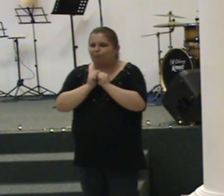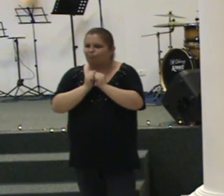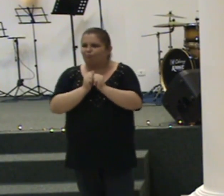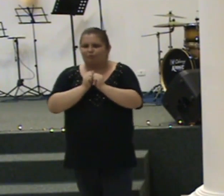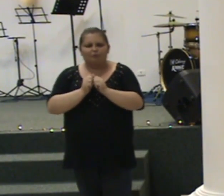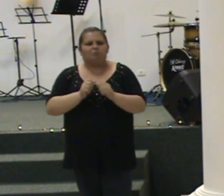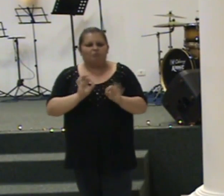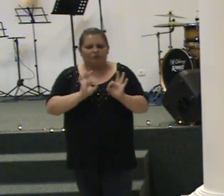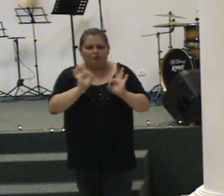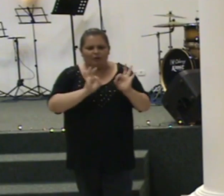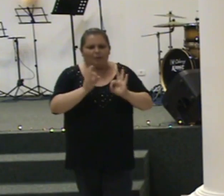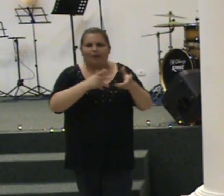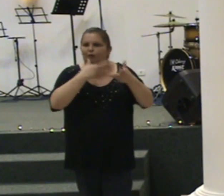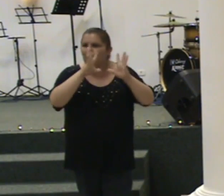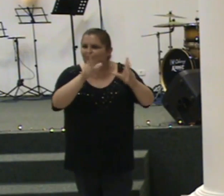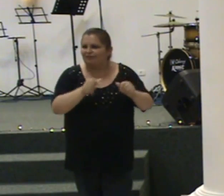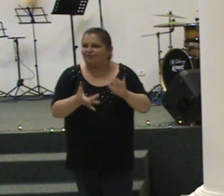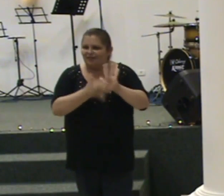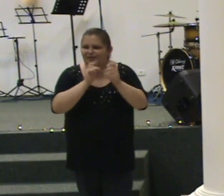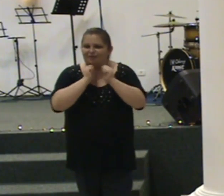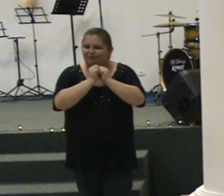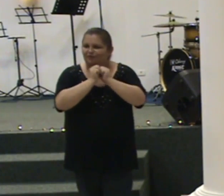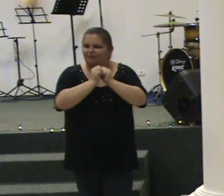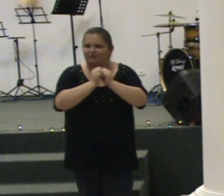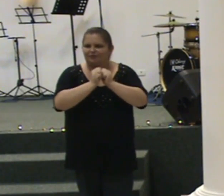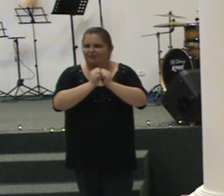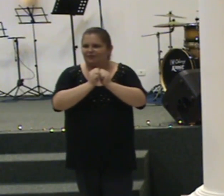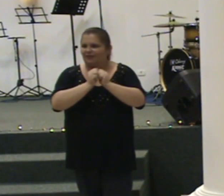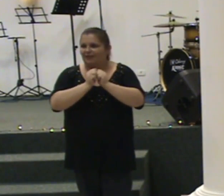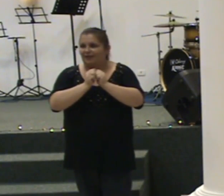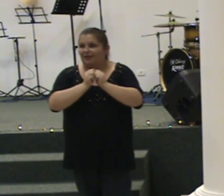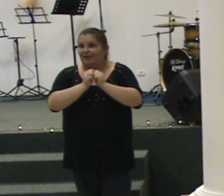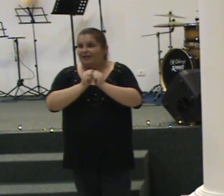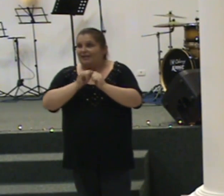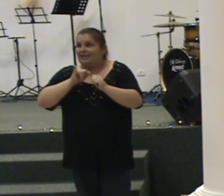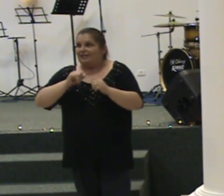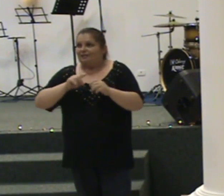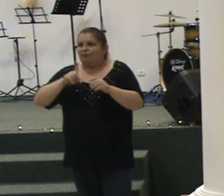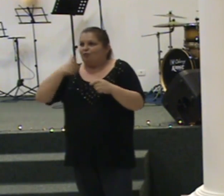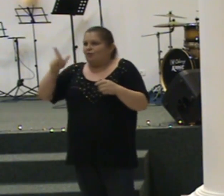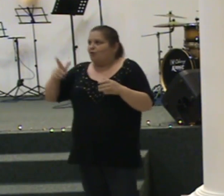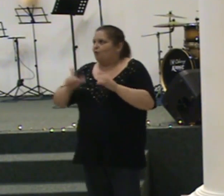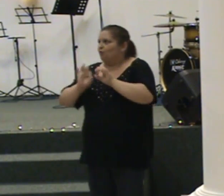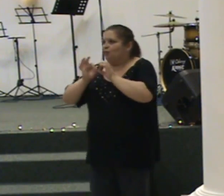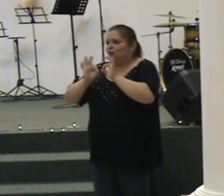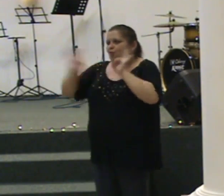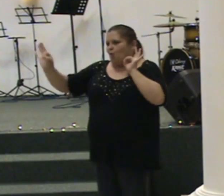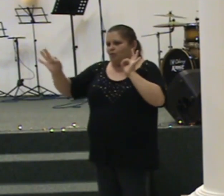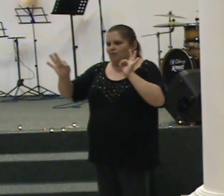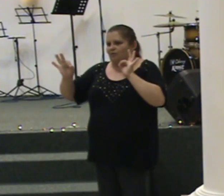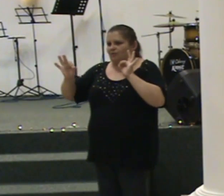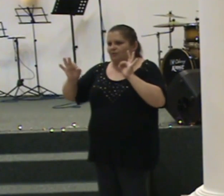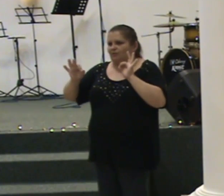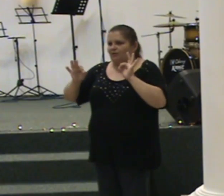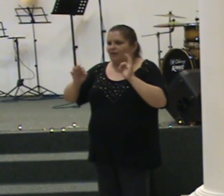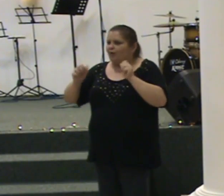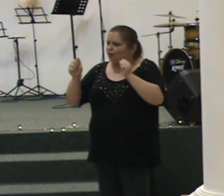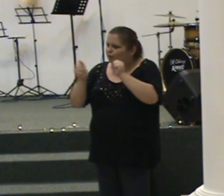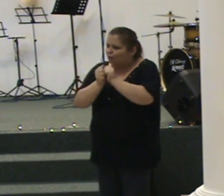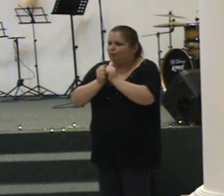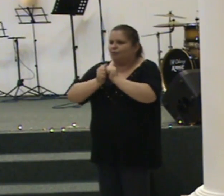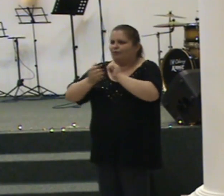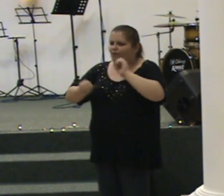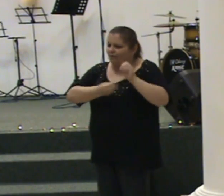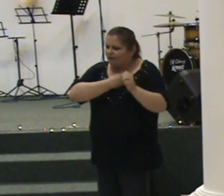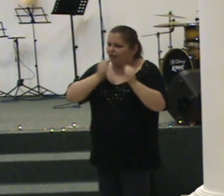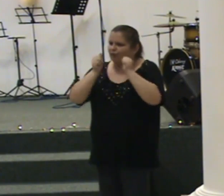Todas as coisas foram feitas por intermédio dele, e sem ele nada do que foi feito existiria. A vida estava nele, e ele era a luz